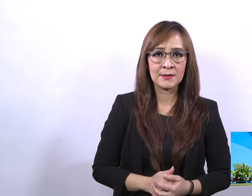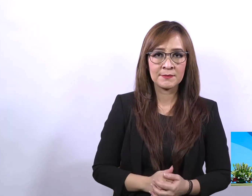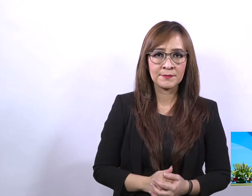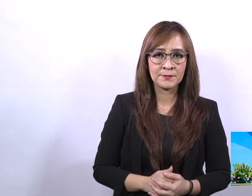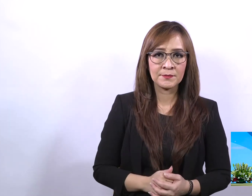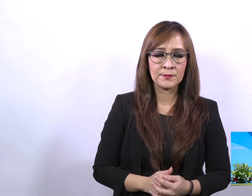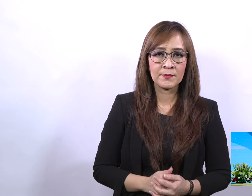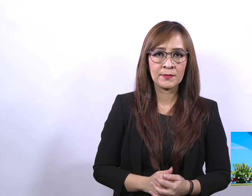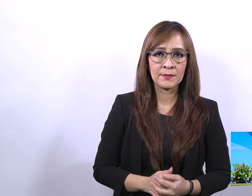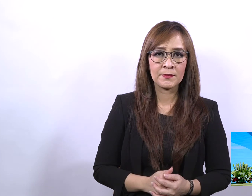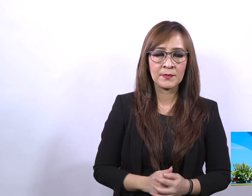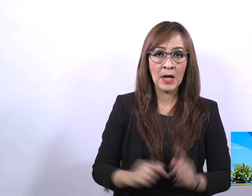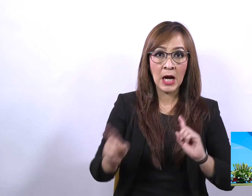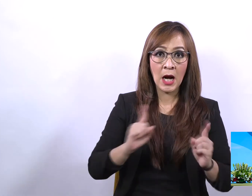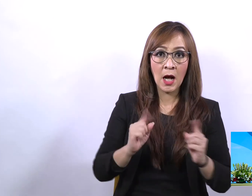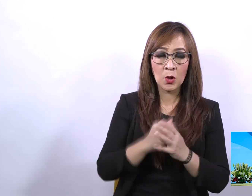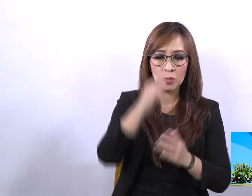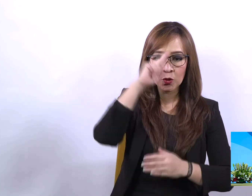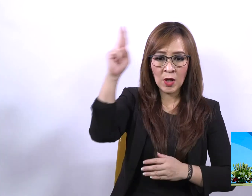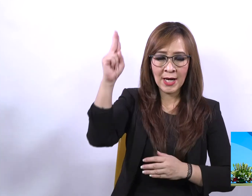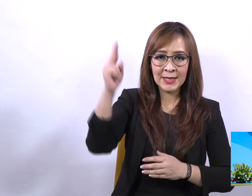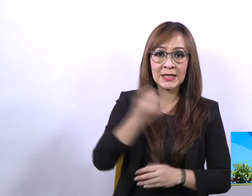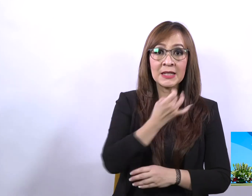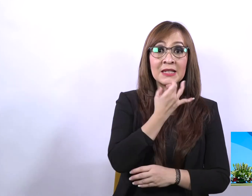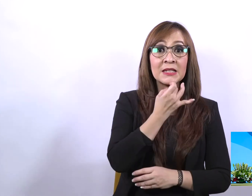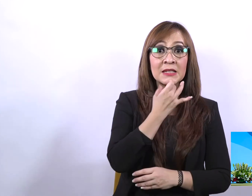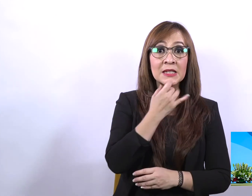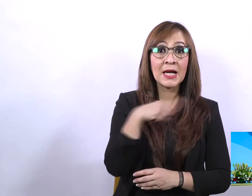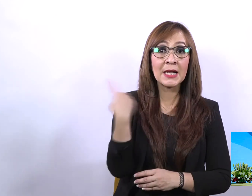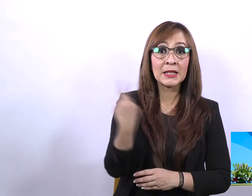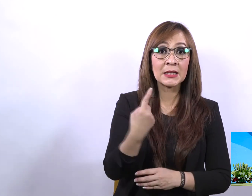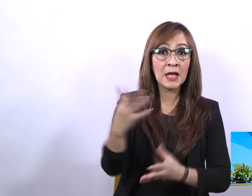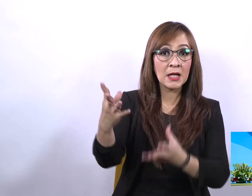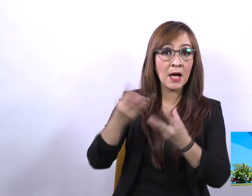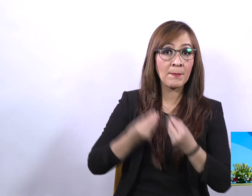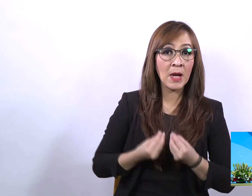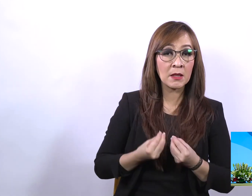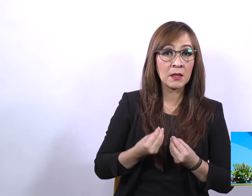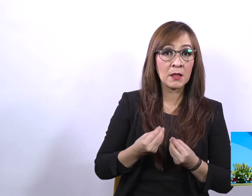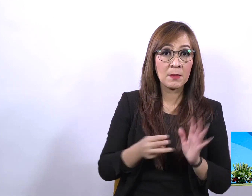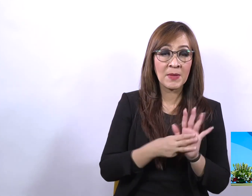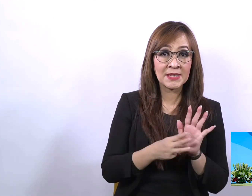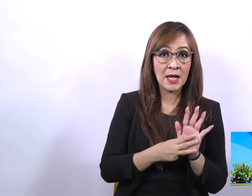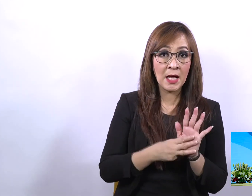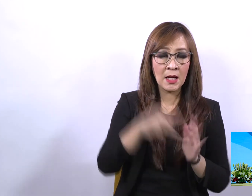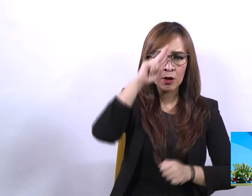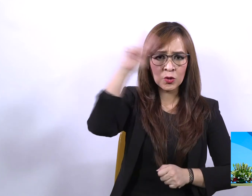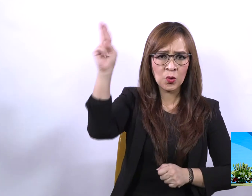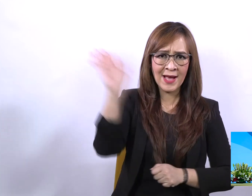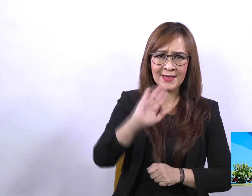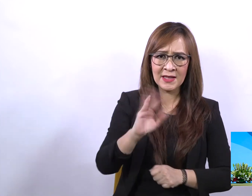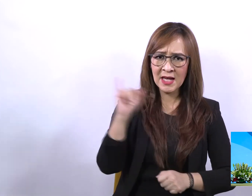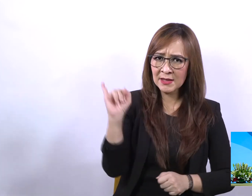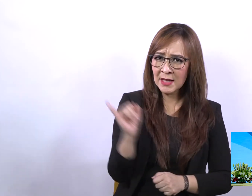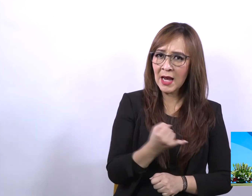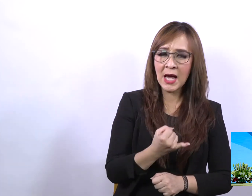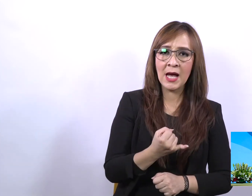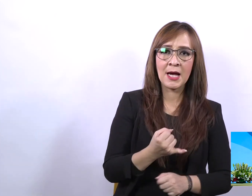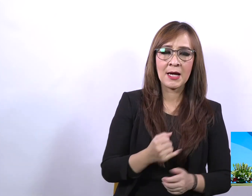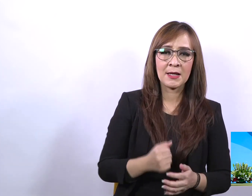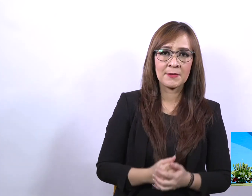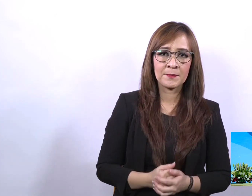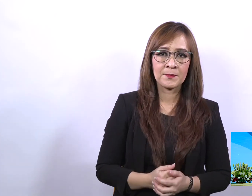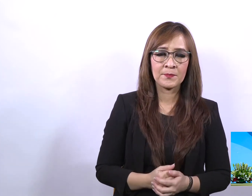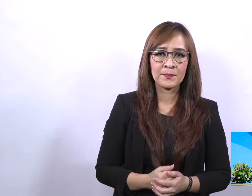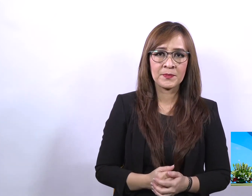beruntung Hai kalaupun Tuhan ijinkan kita menghadapi masalah kita Hai tuan nggak salah Hai selesai sedang